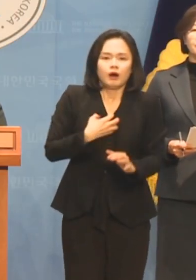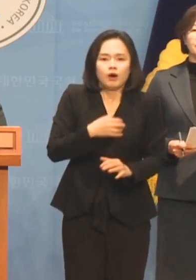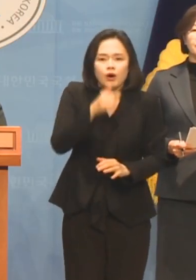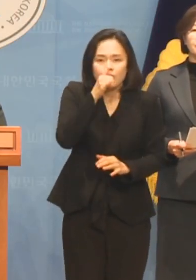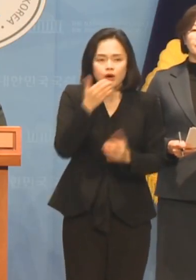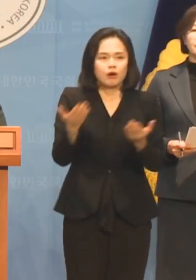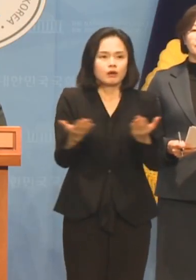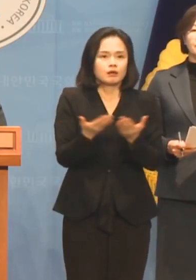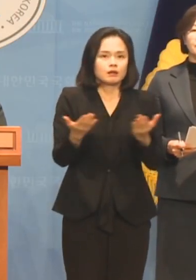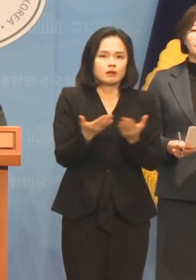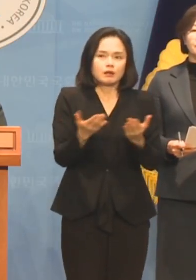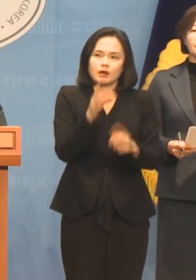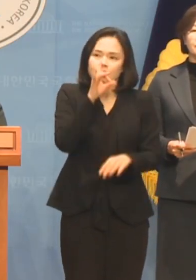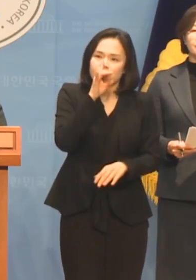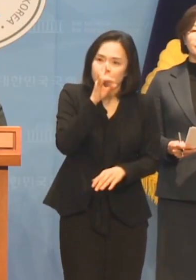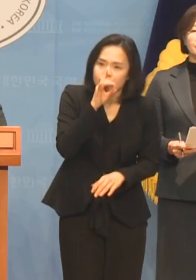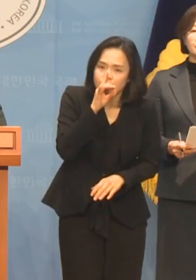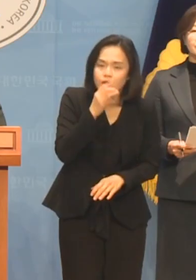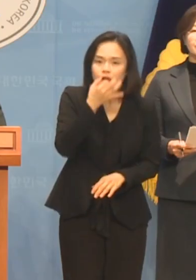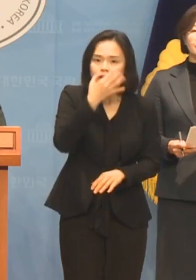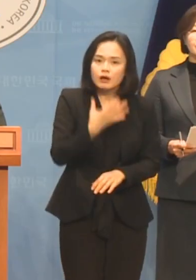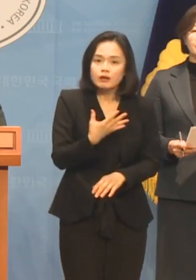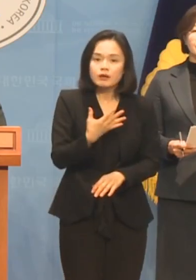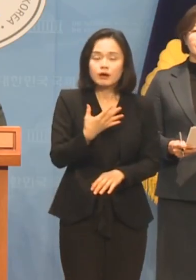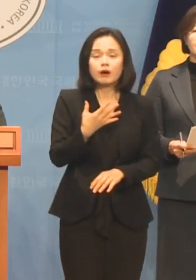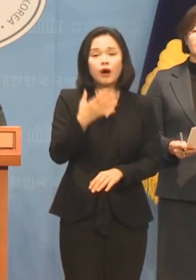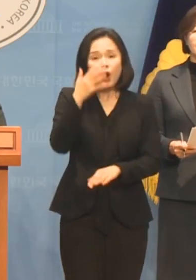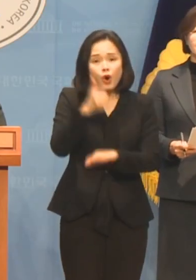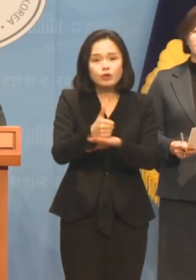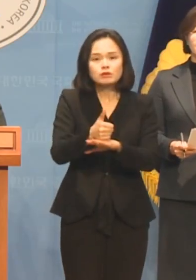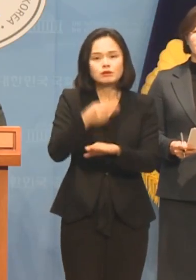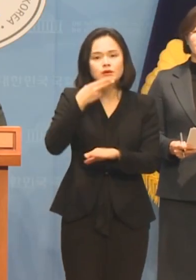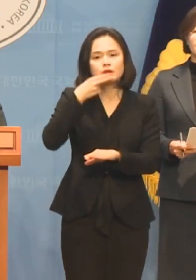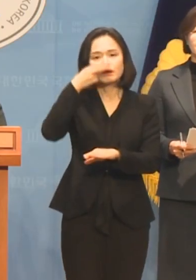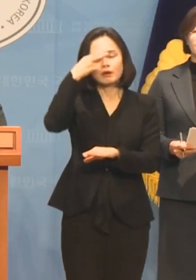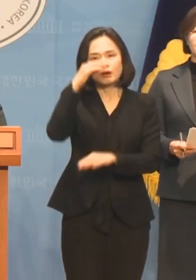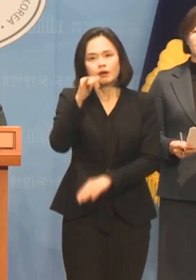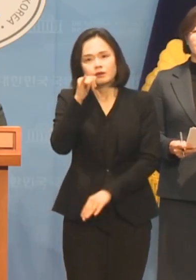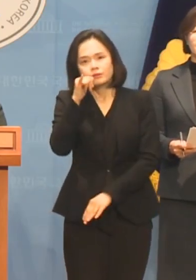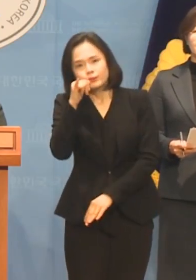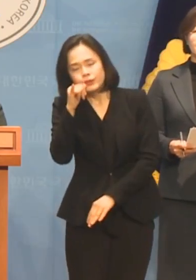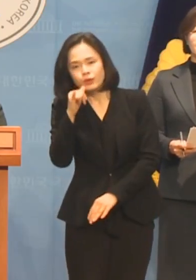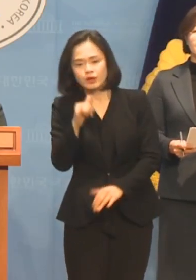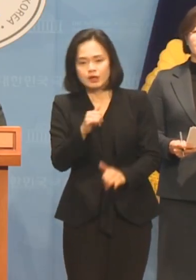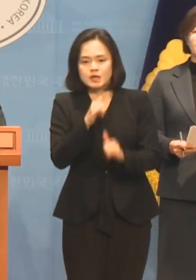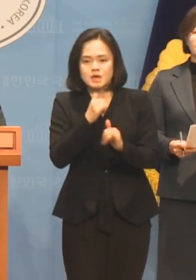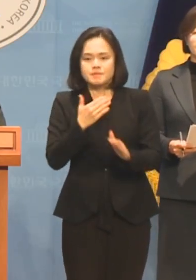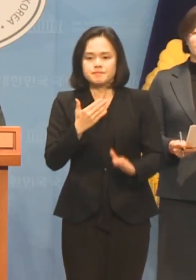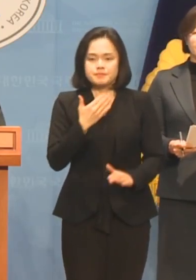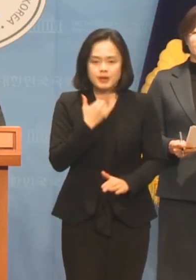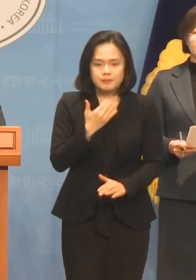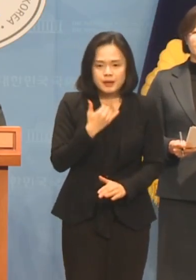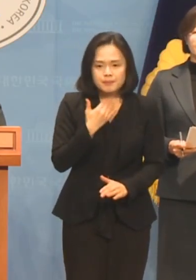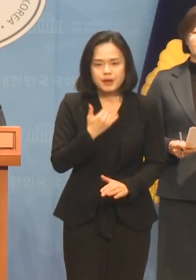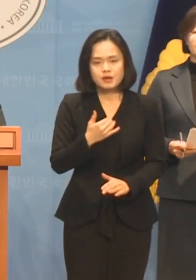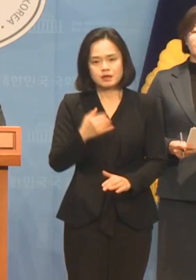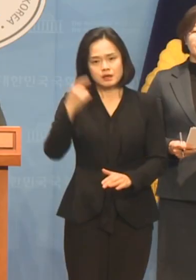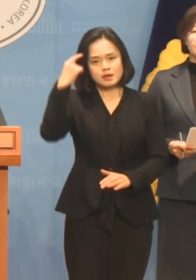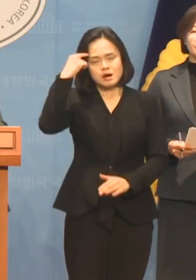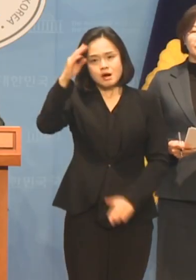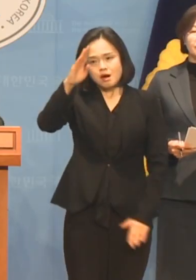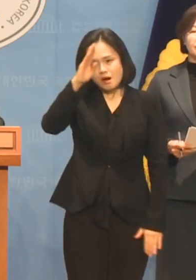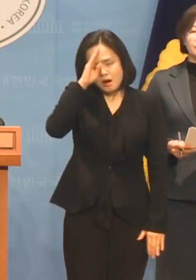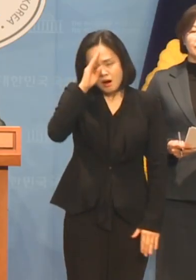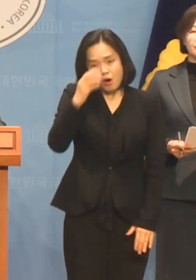이는 우울증, 알코올 등 약물 사용장애, 외상 후 스트레스 장애, 자살 생각 및 자살 행동 등 정신건강의